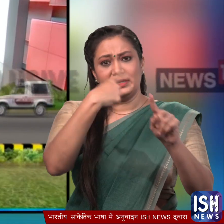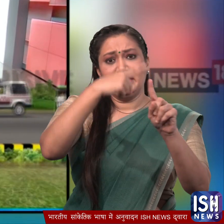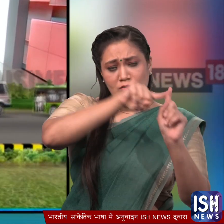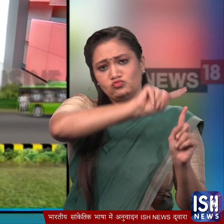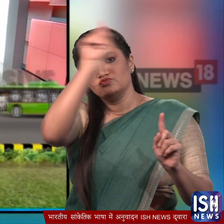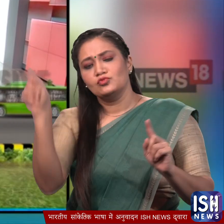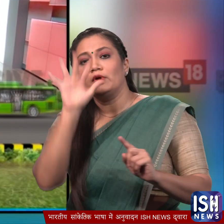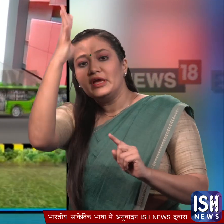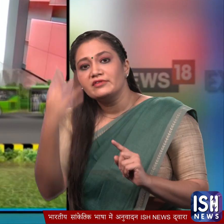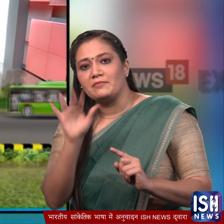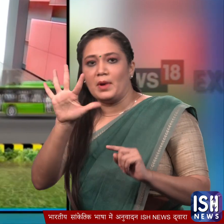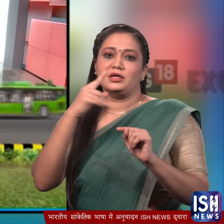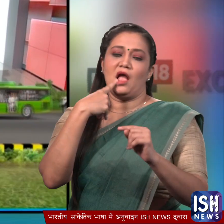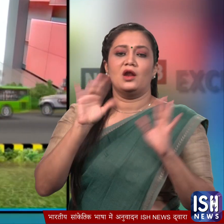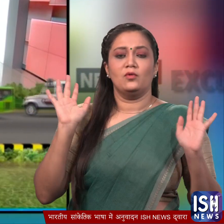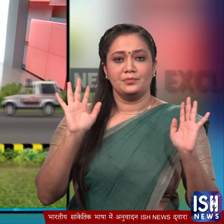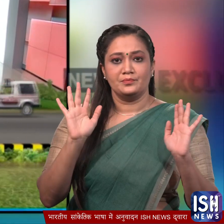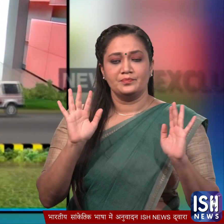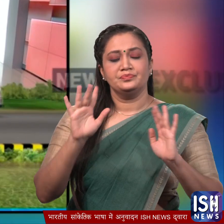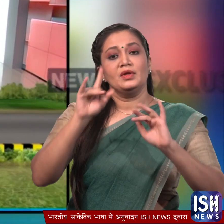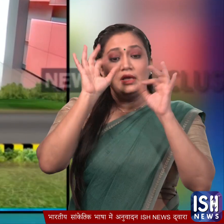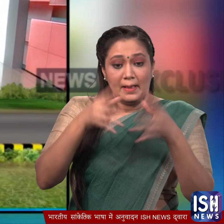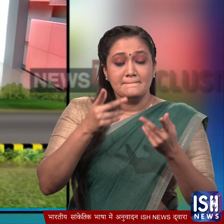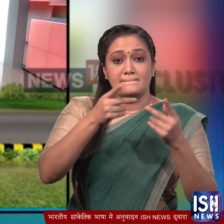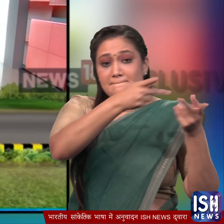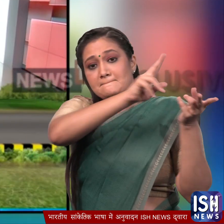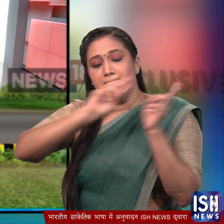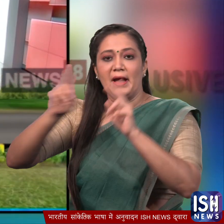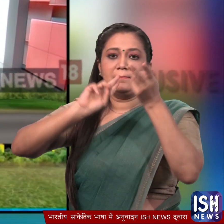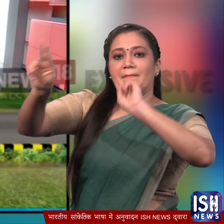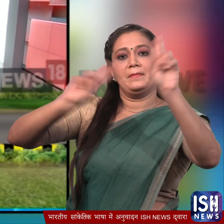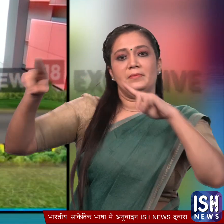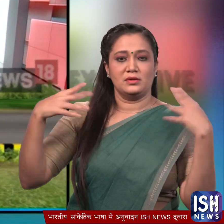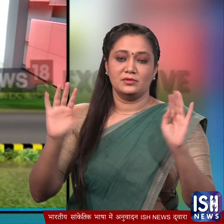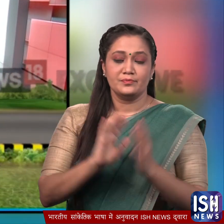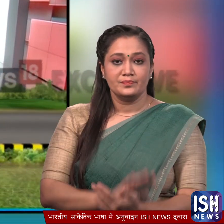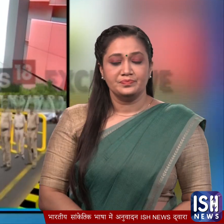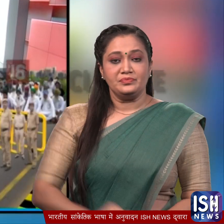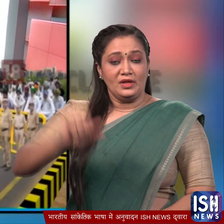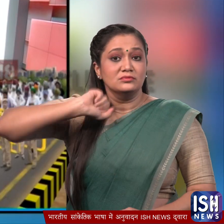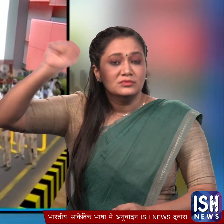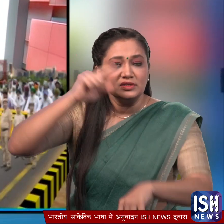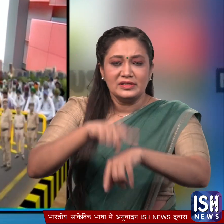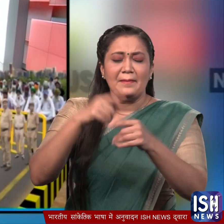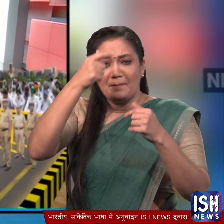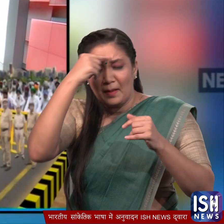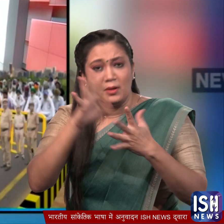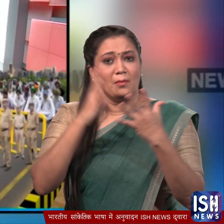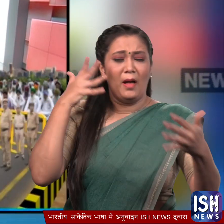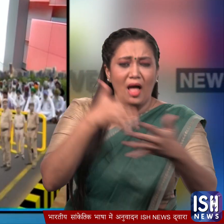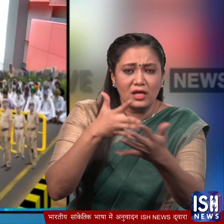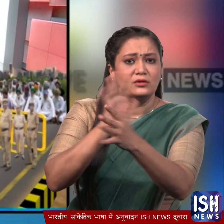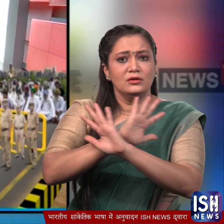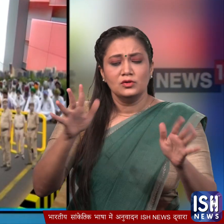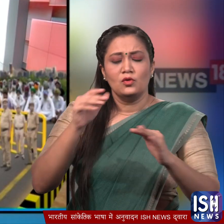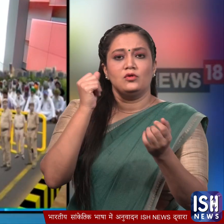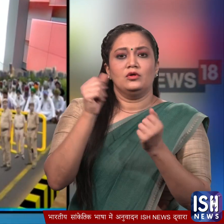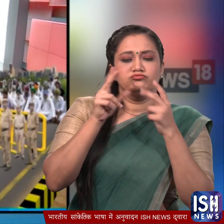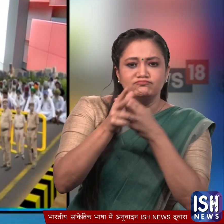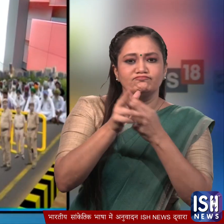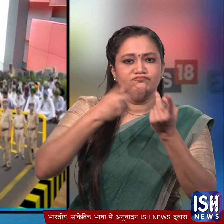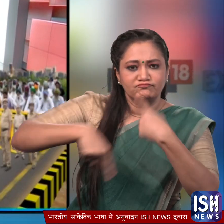हैं, जिसके लिए शराब पीकर गोली चलाने से लेकर गाड़ी चलाने तक की छूट है। जिन्हें साथ जा रहे बड़े बुजुर्ग रोकना जरूरी नहीं समझते, जबकि जालौर